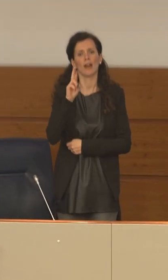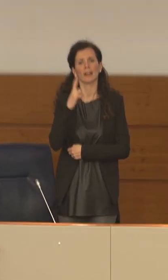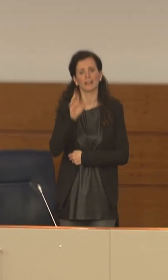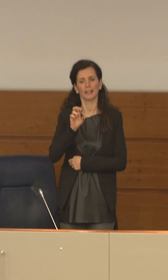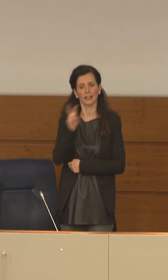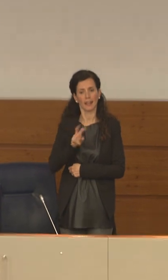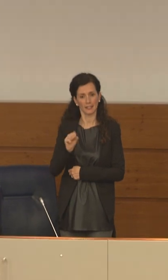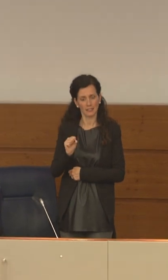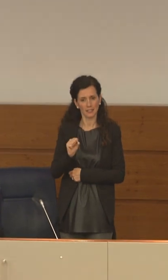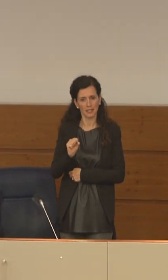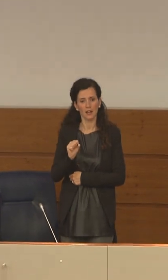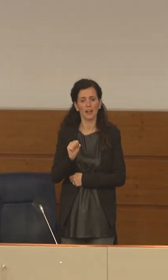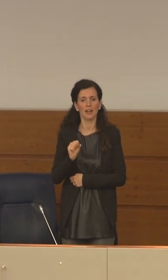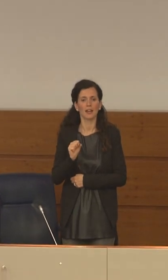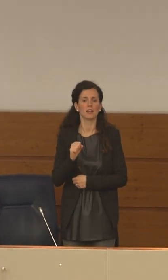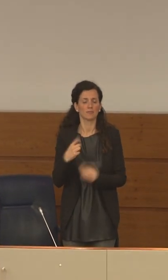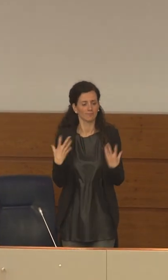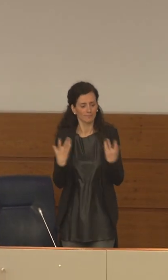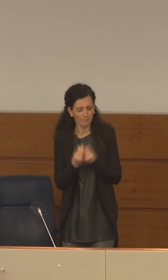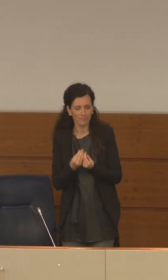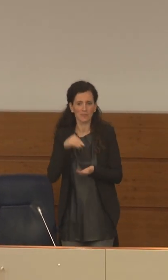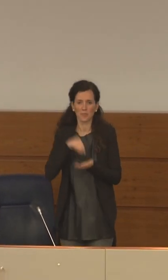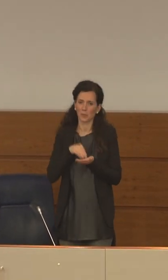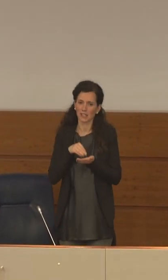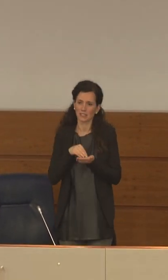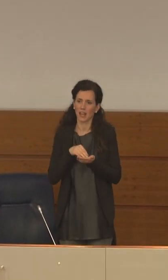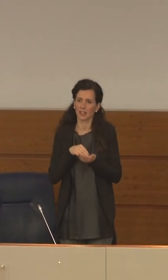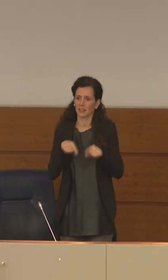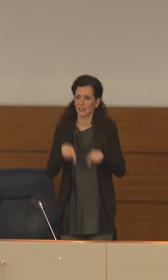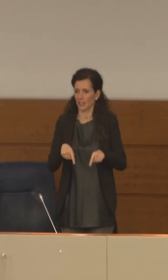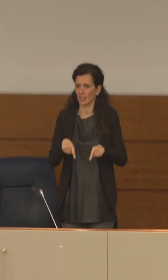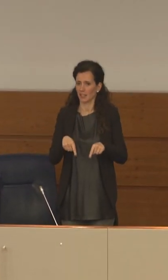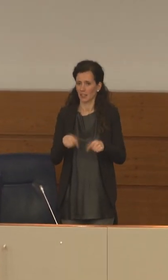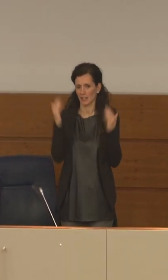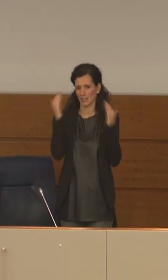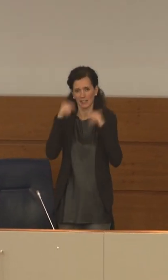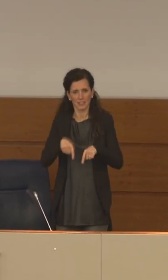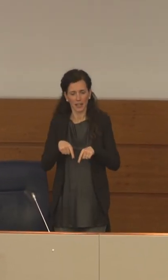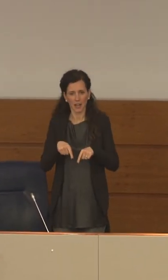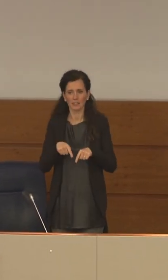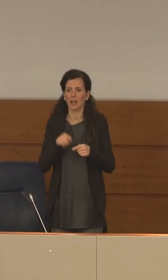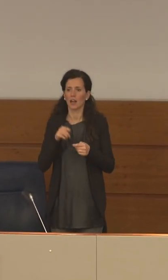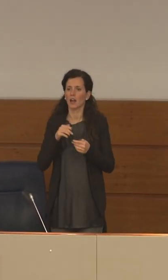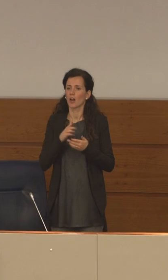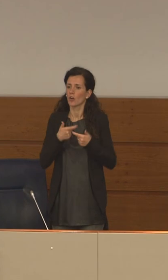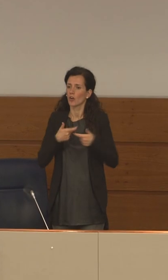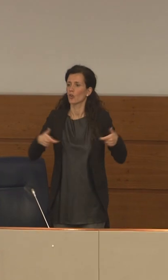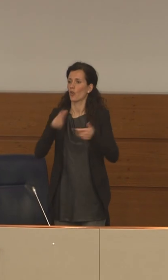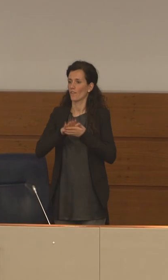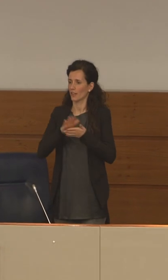ci assiste che mi assiste in corr in questa conferenza